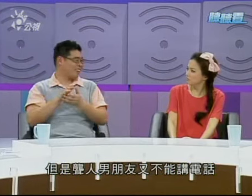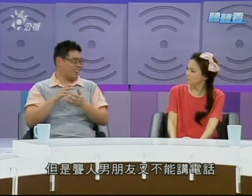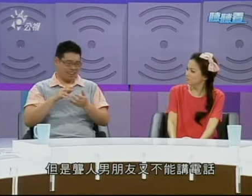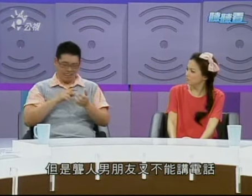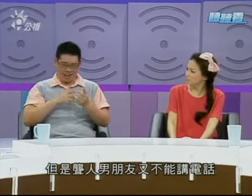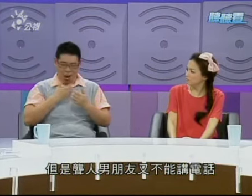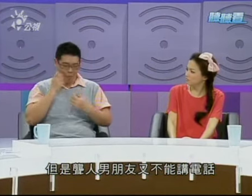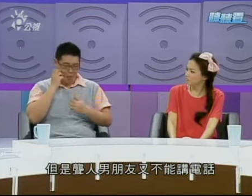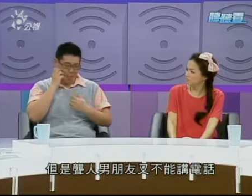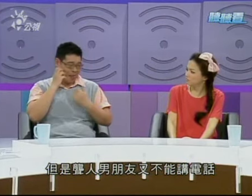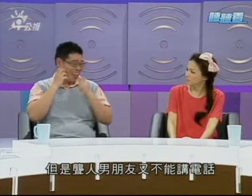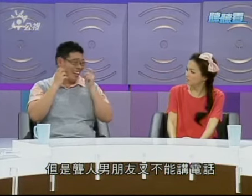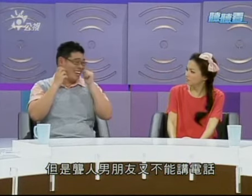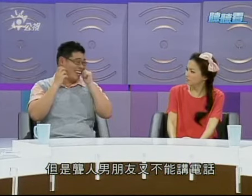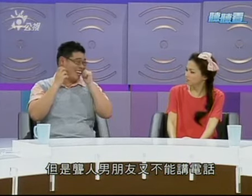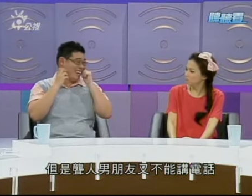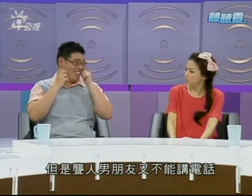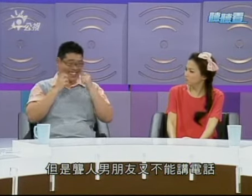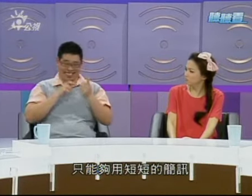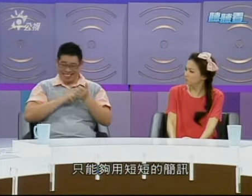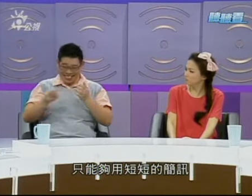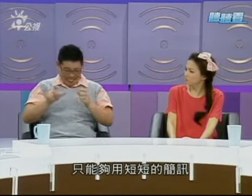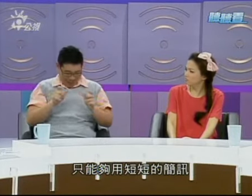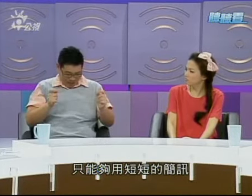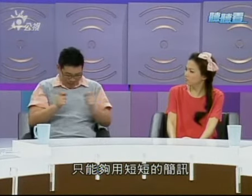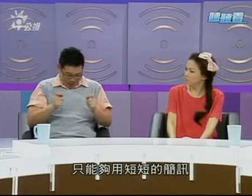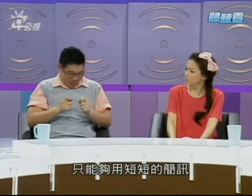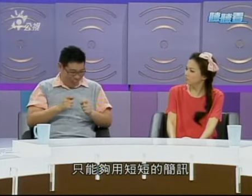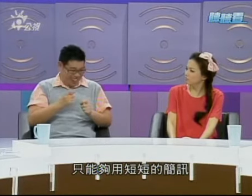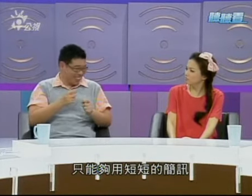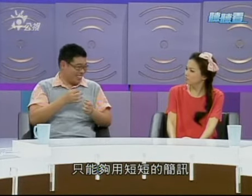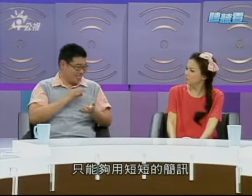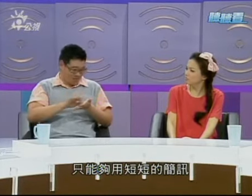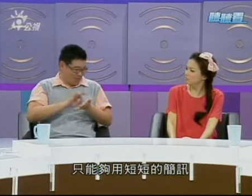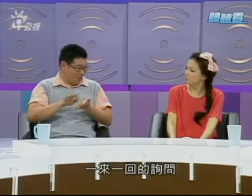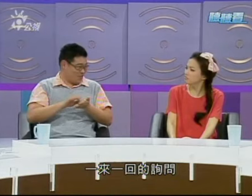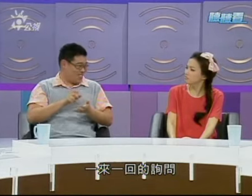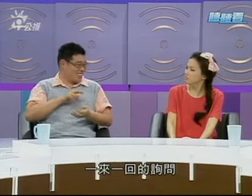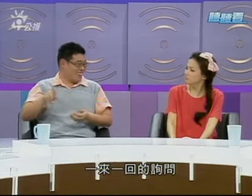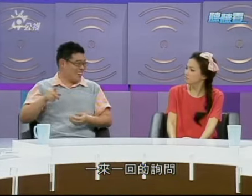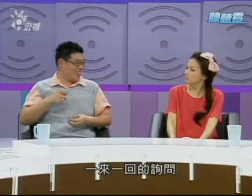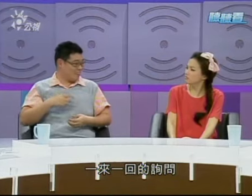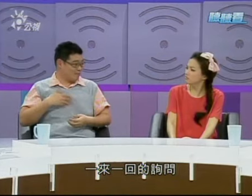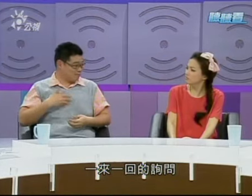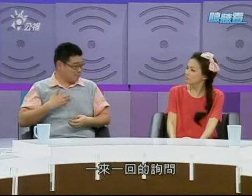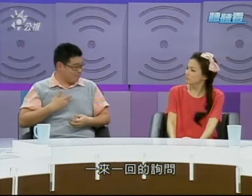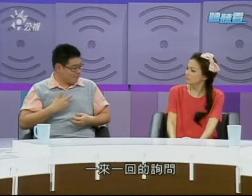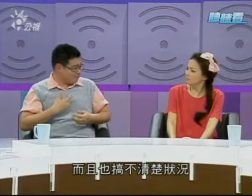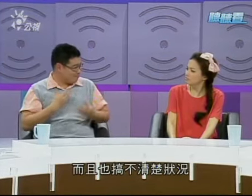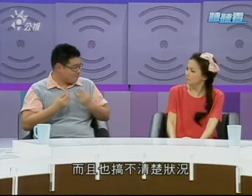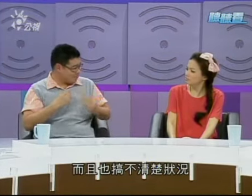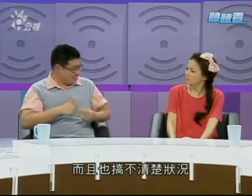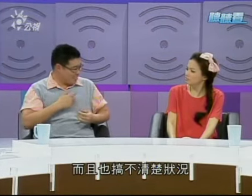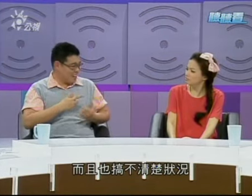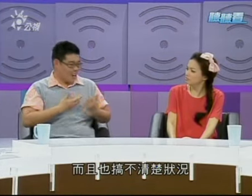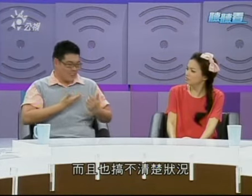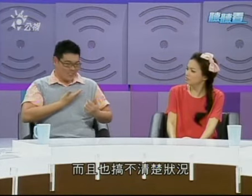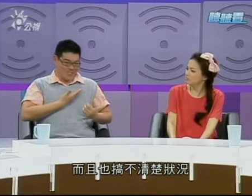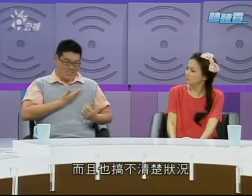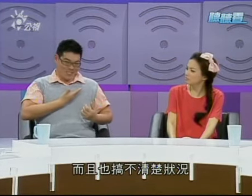龙人男朋友又不能讲电话只能够用短短的简讯一来一回的询问而且也搞不清楚状况